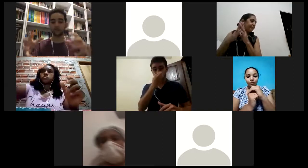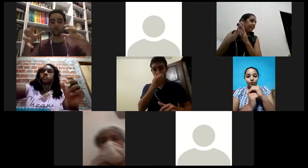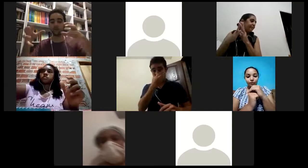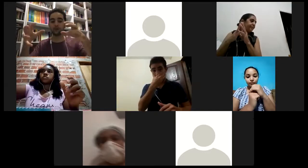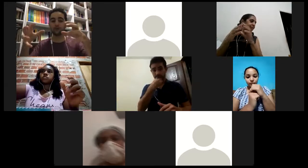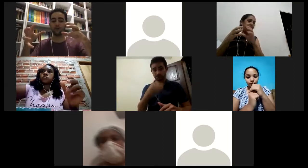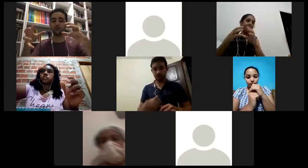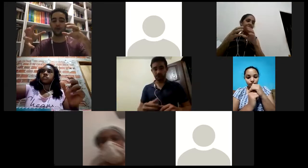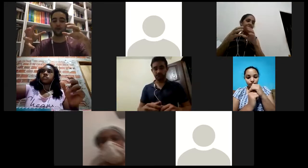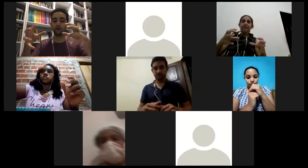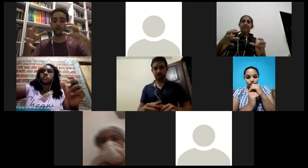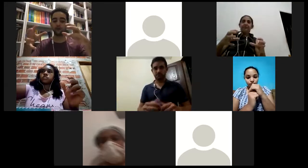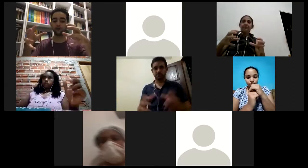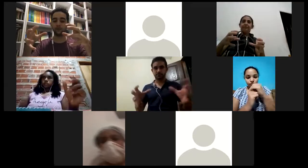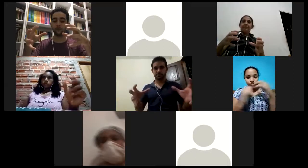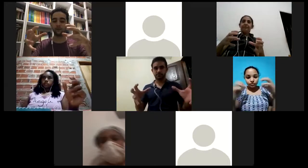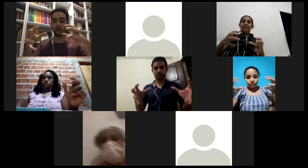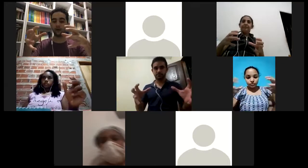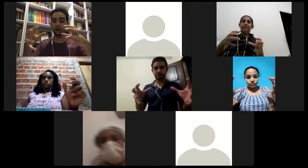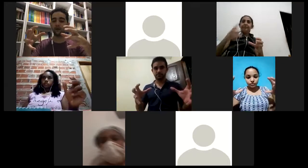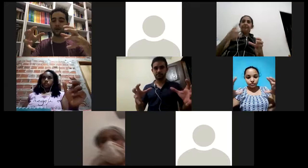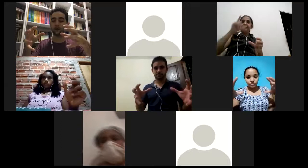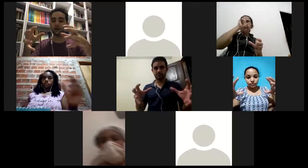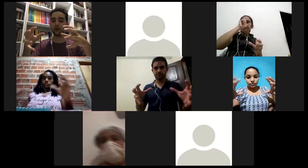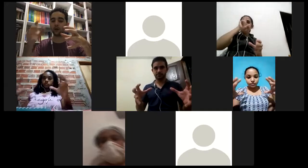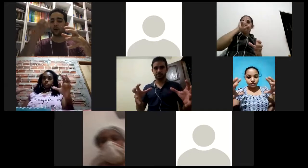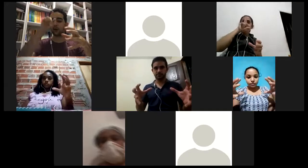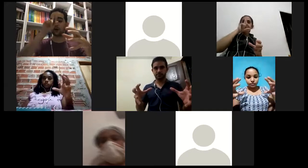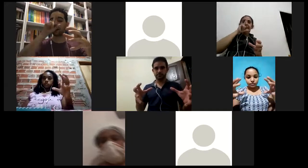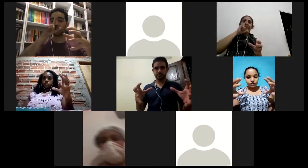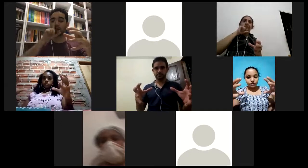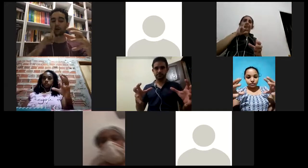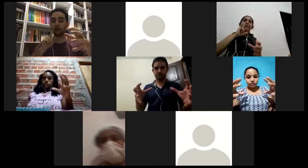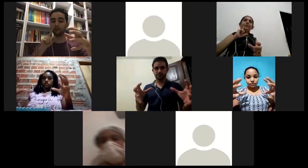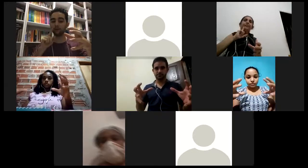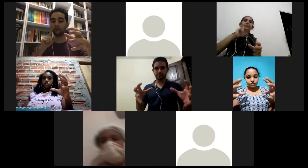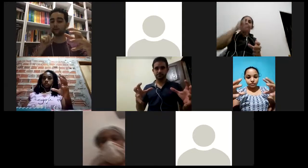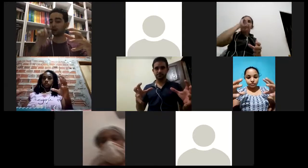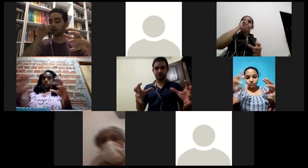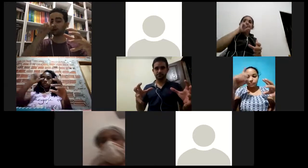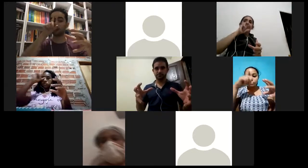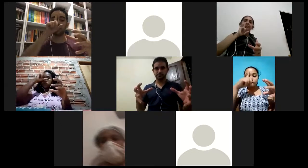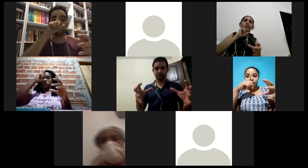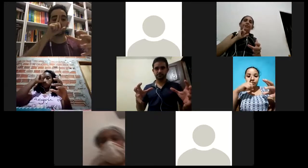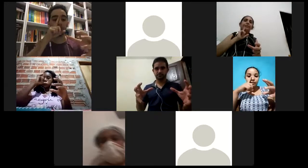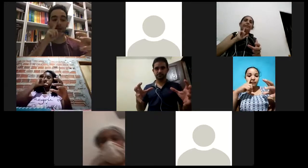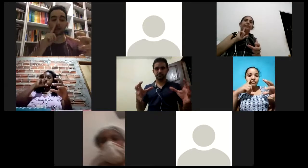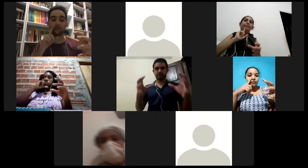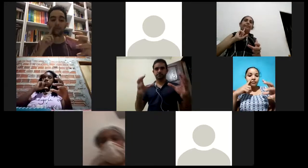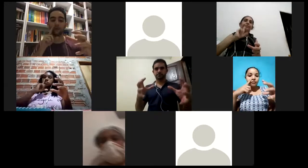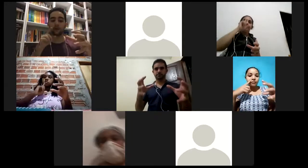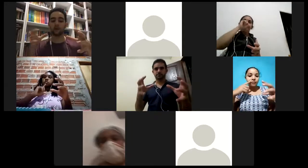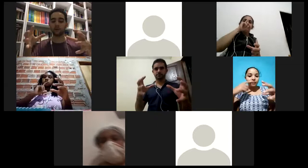Melão, eu seguro o melão e faço a cor amarelo, aqui no nariz, a cor